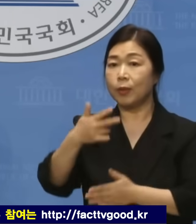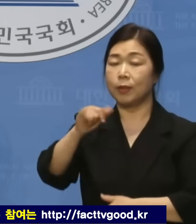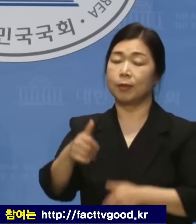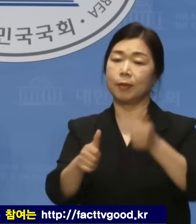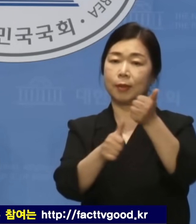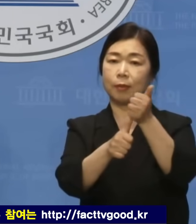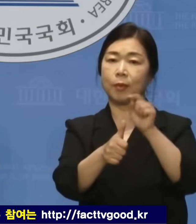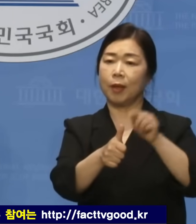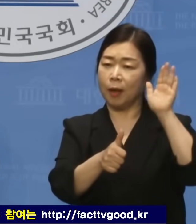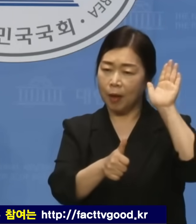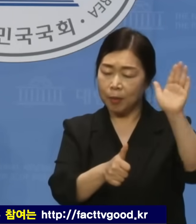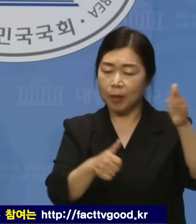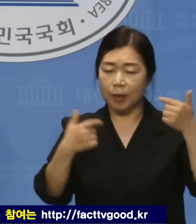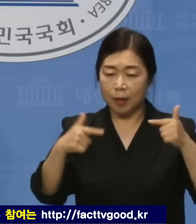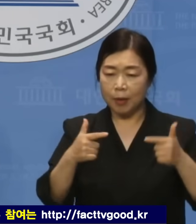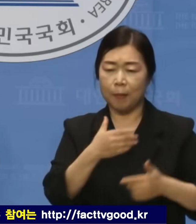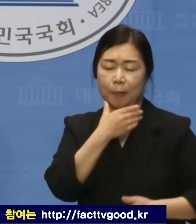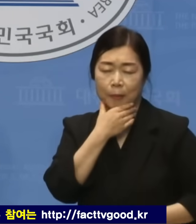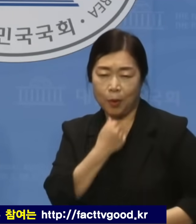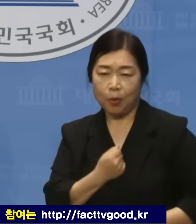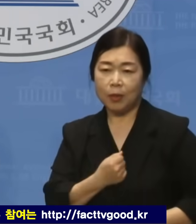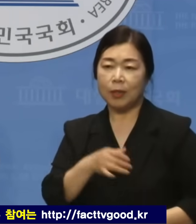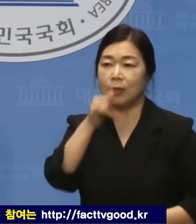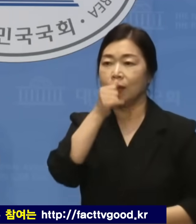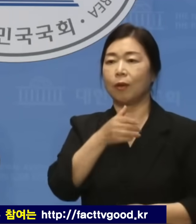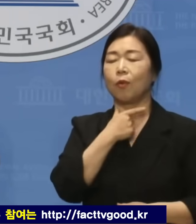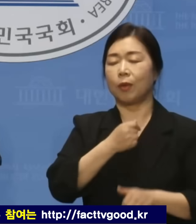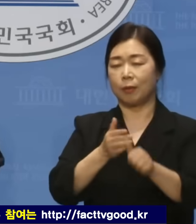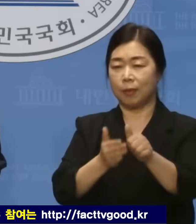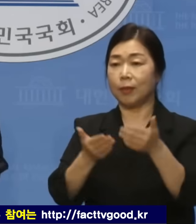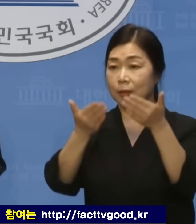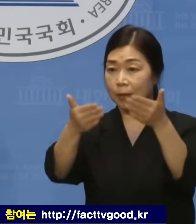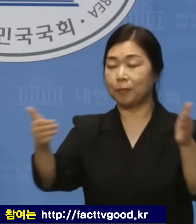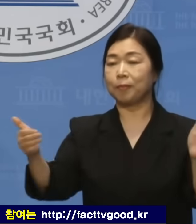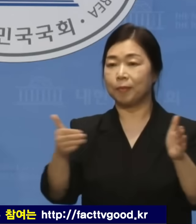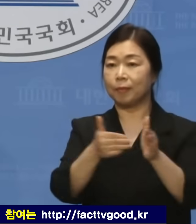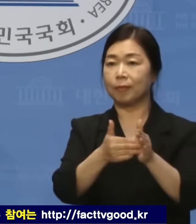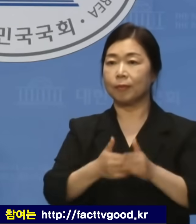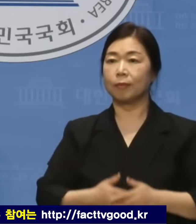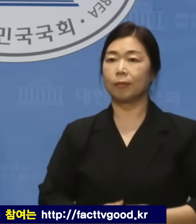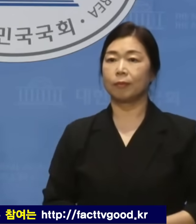차장의 앞날에 늘 행운이 있기를 기원드리겠습니다. 고맙습니다.